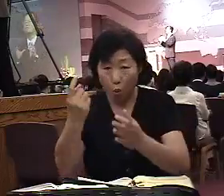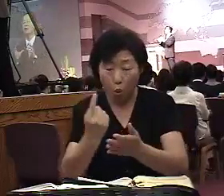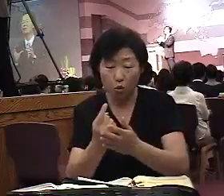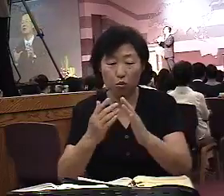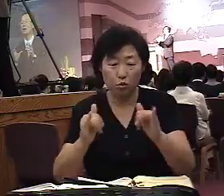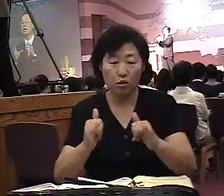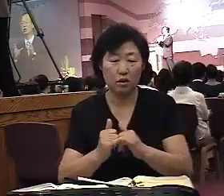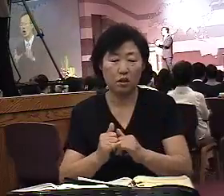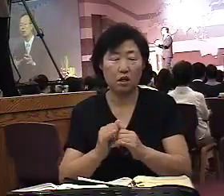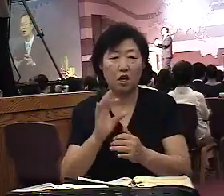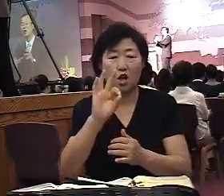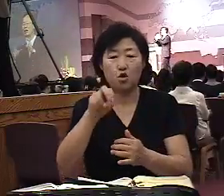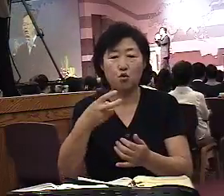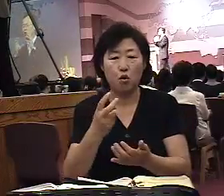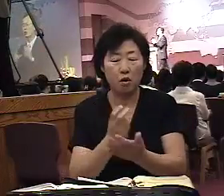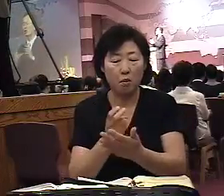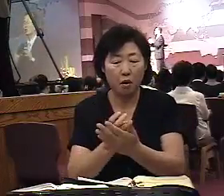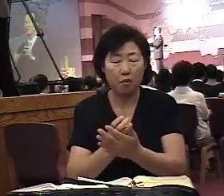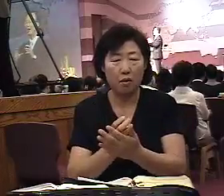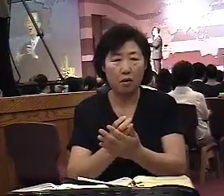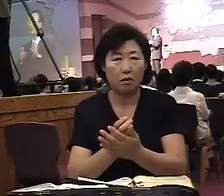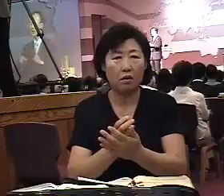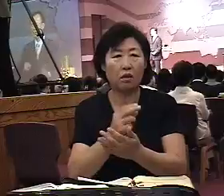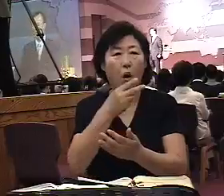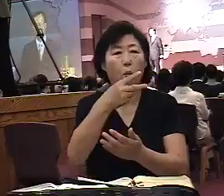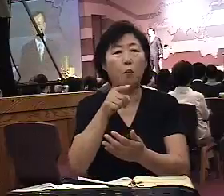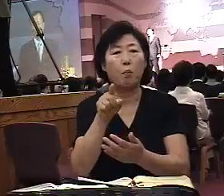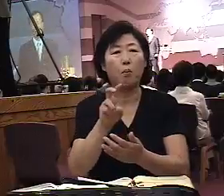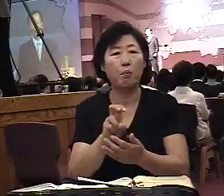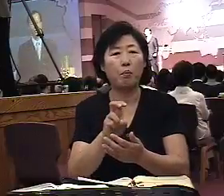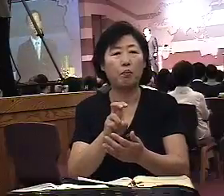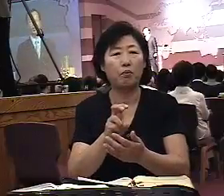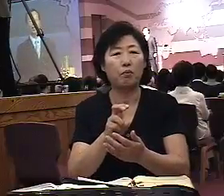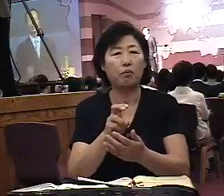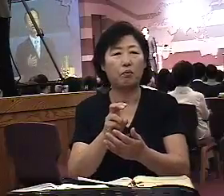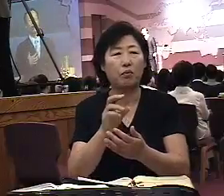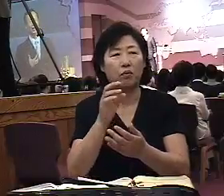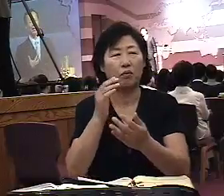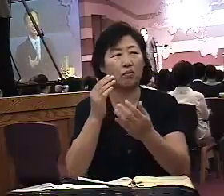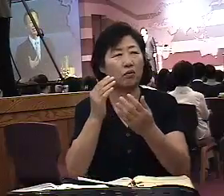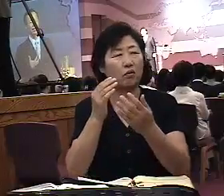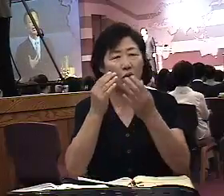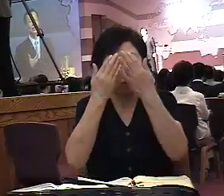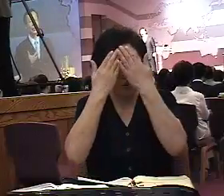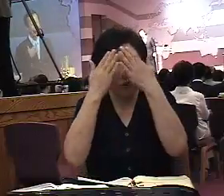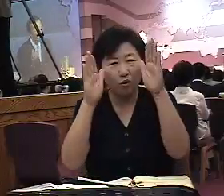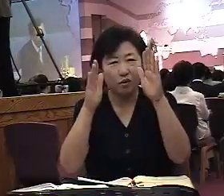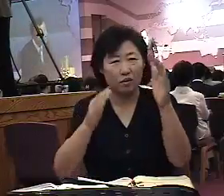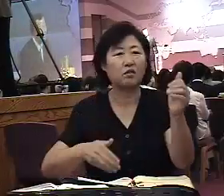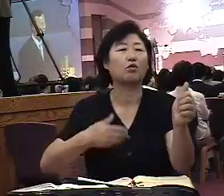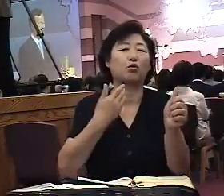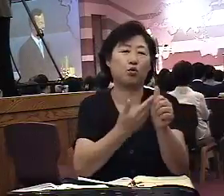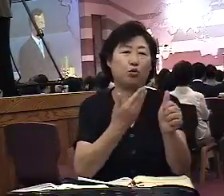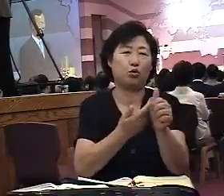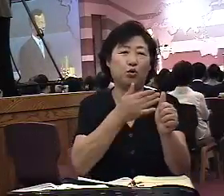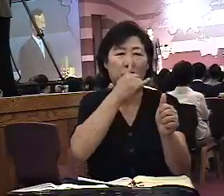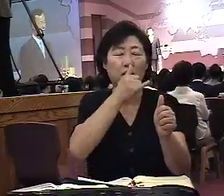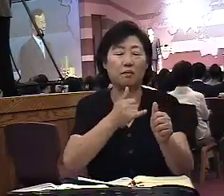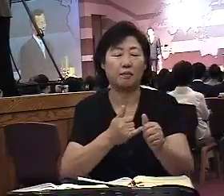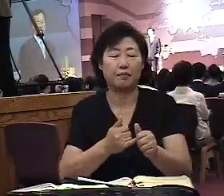하나님께서 율법을 덤으로 주실 수밖에 없는 것은 우리가 그 언약을 남용하기